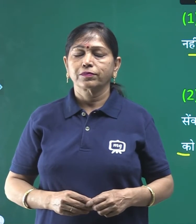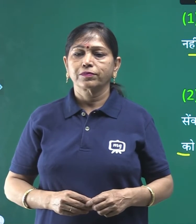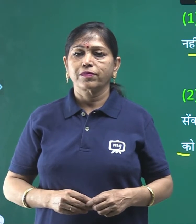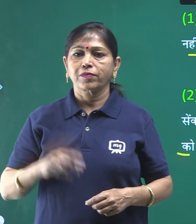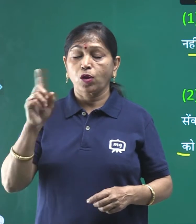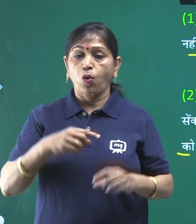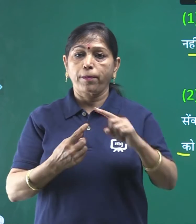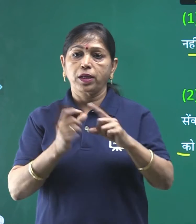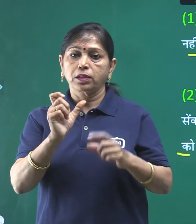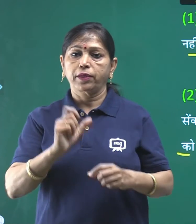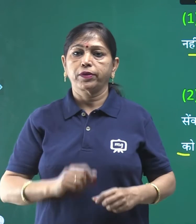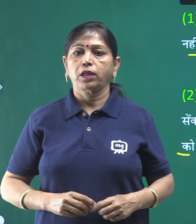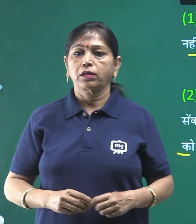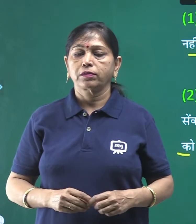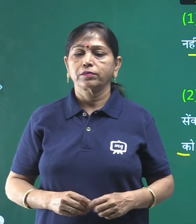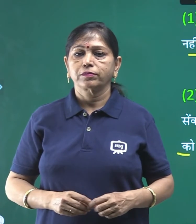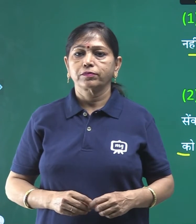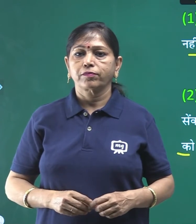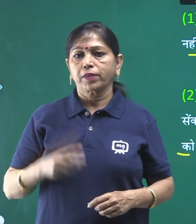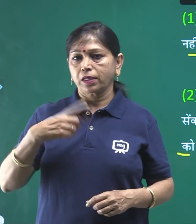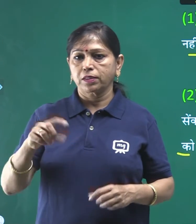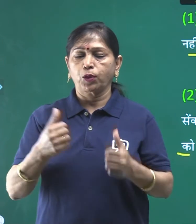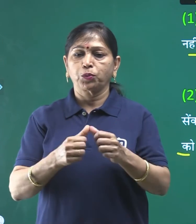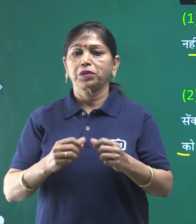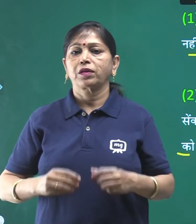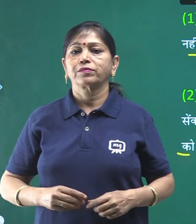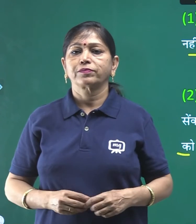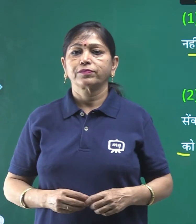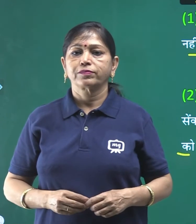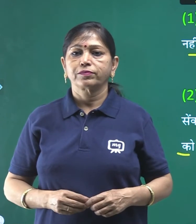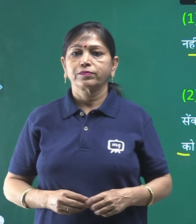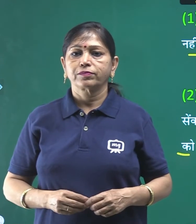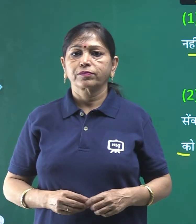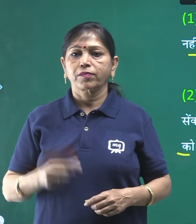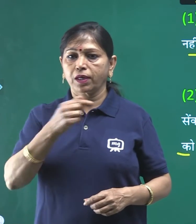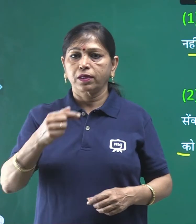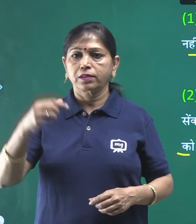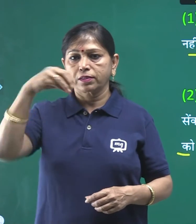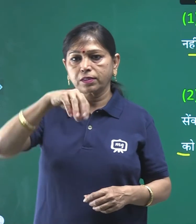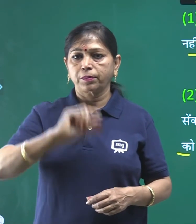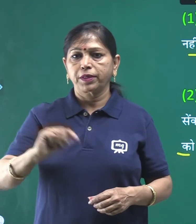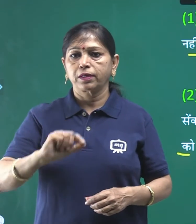/ तीव्रता। सही ऑप्शन रिक्त स्थान में लिखेंगे।